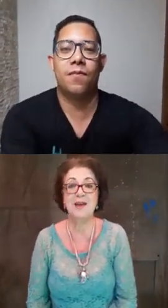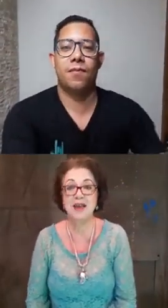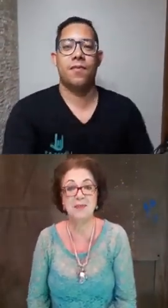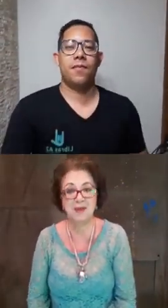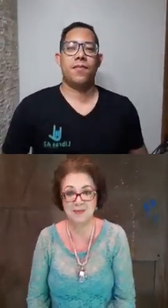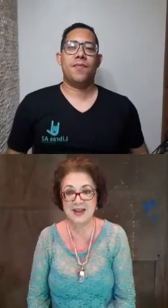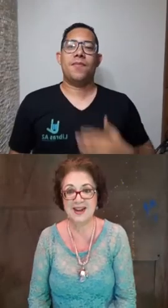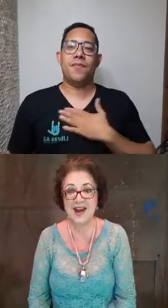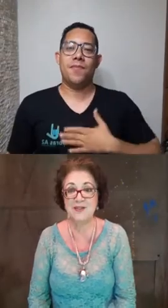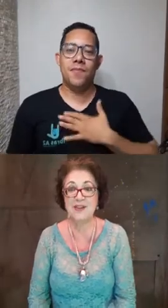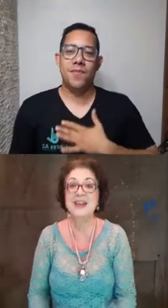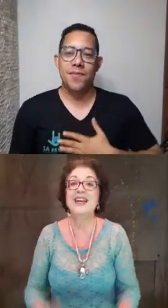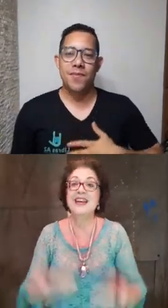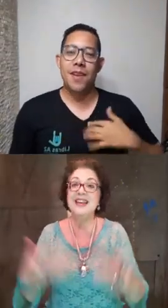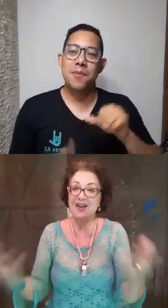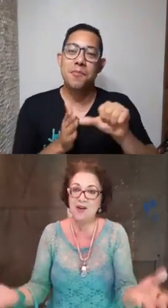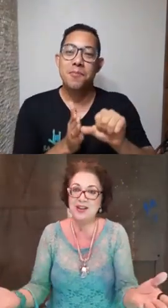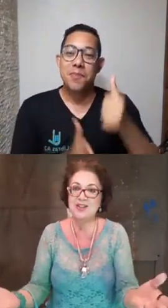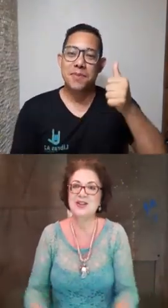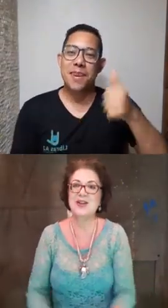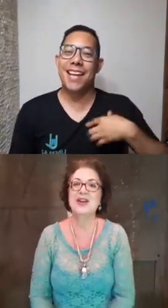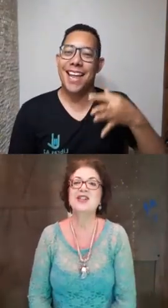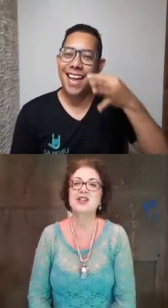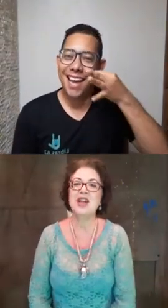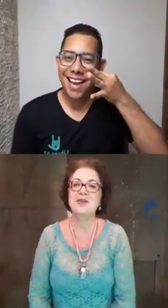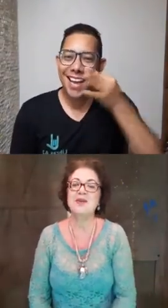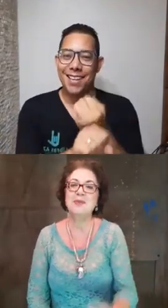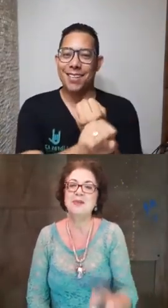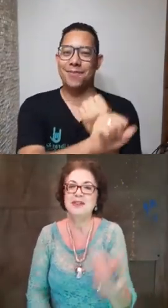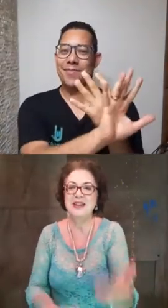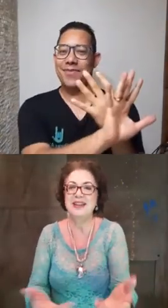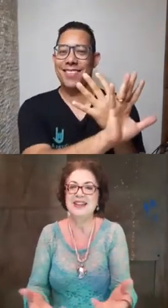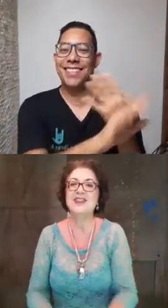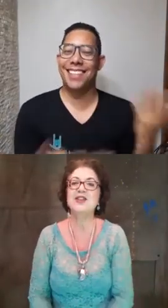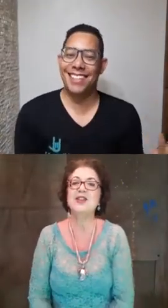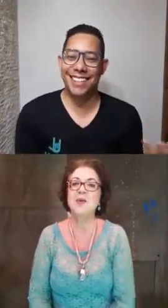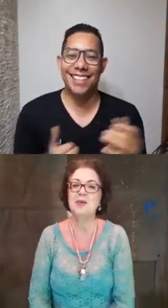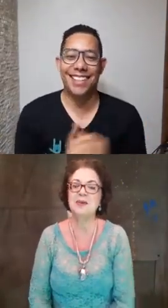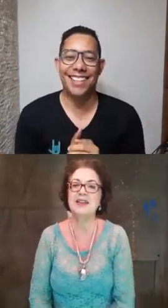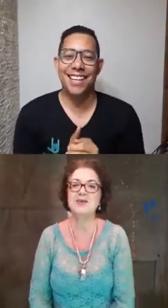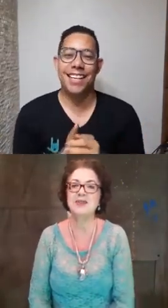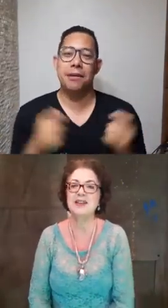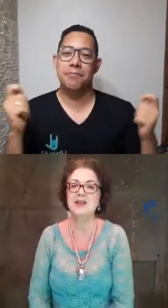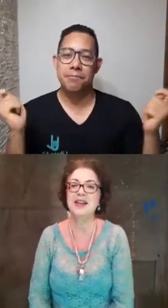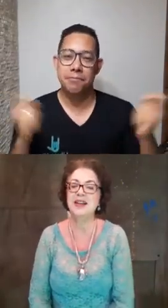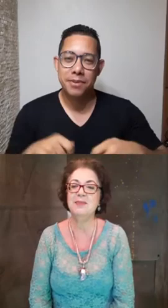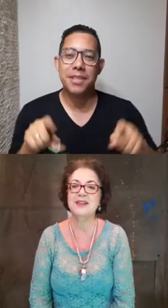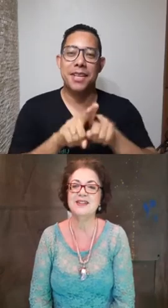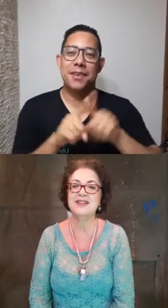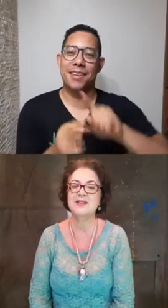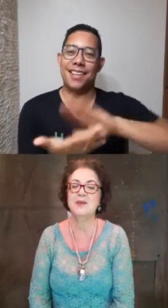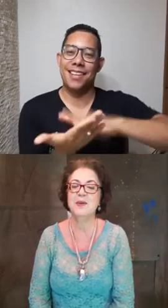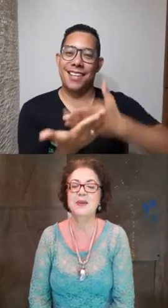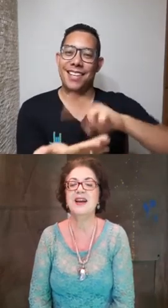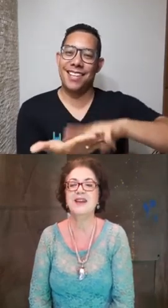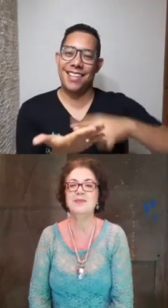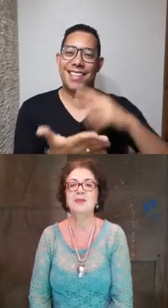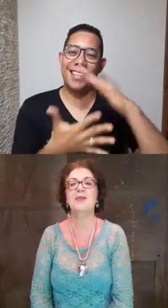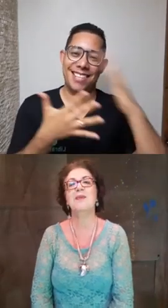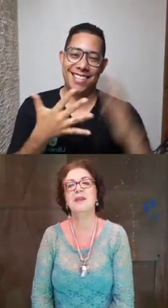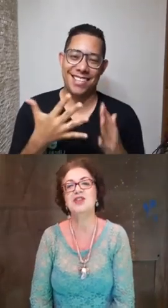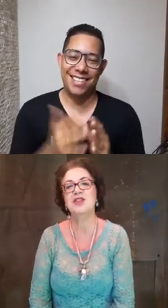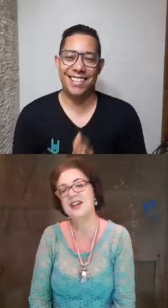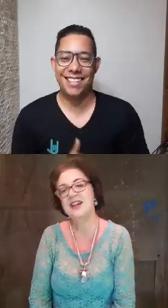É minha primeira live e, olha só, já com a possibilidade com uma tradução em Libras. Obrigada